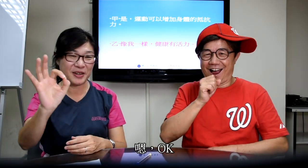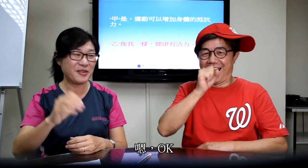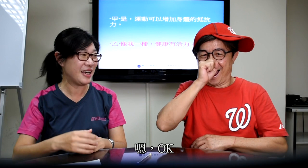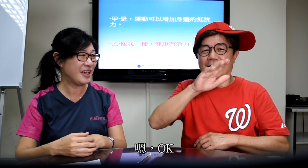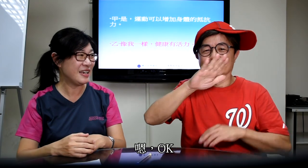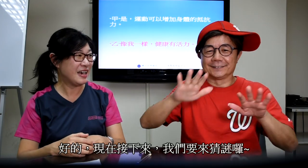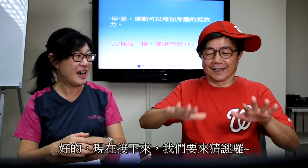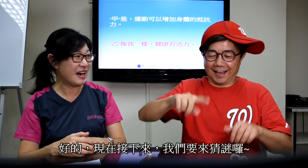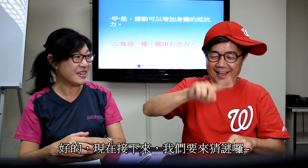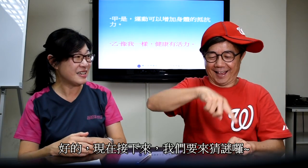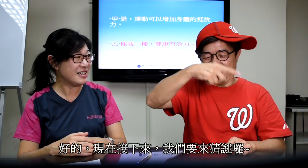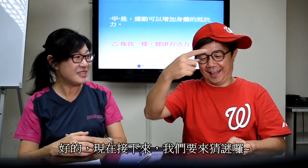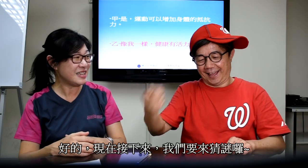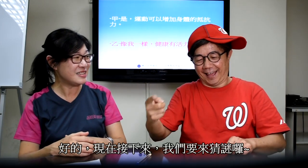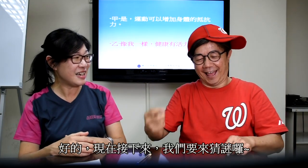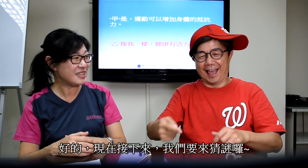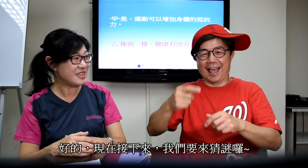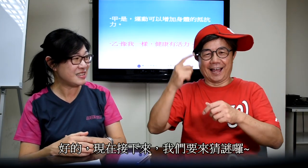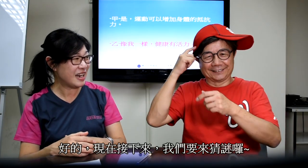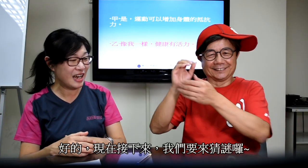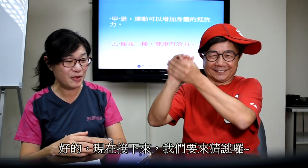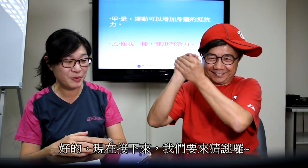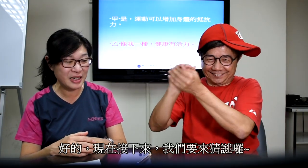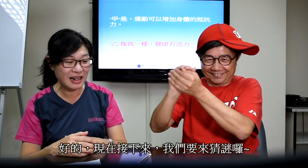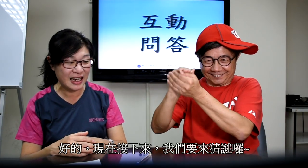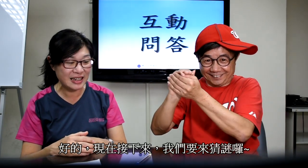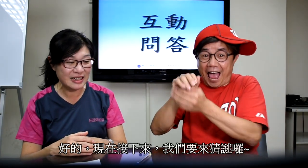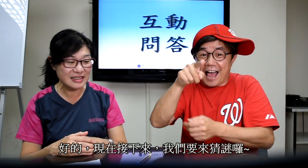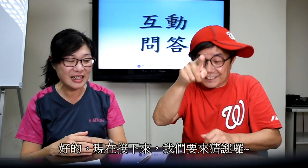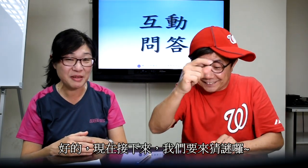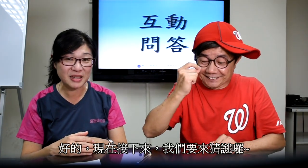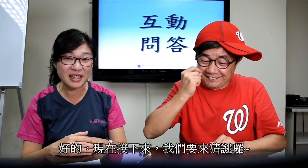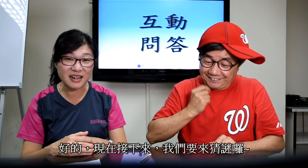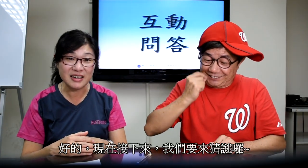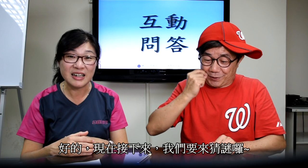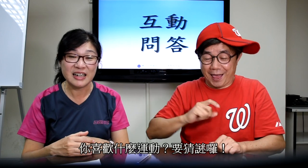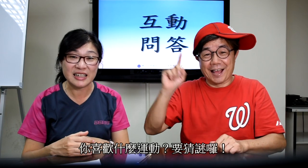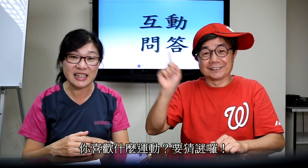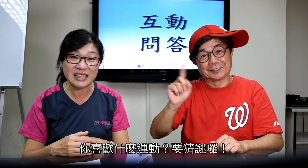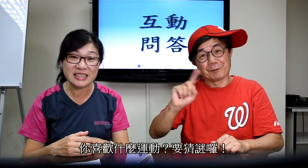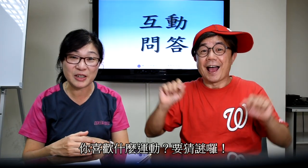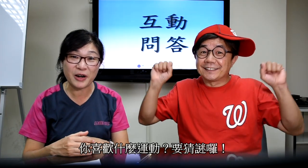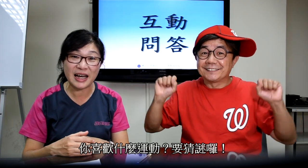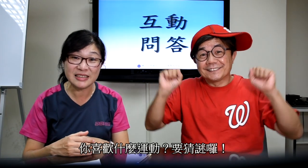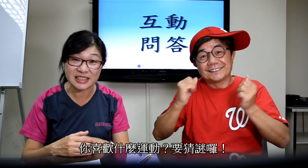OK， 好的，现在接下来我们要来猜谜咯。你喜欢什